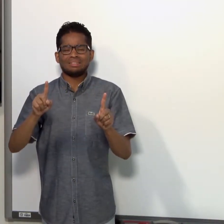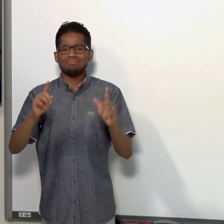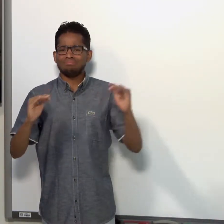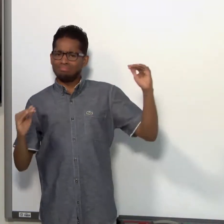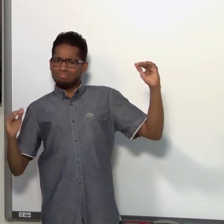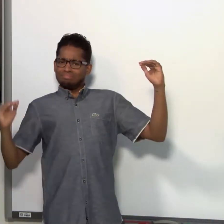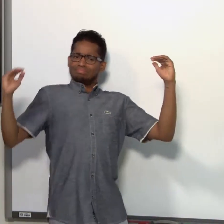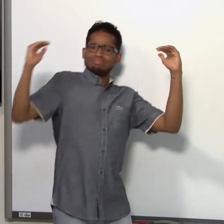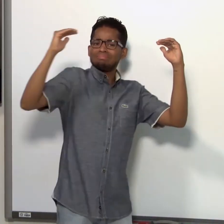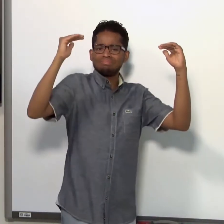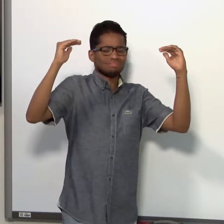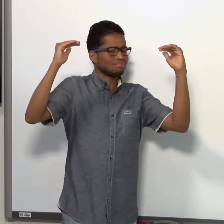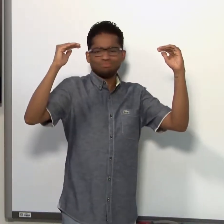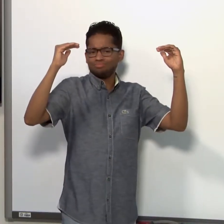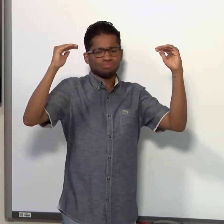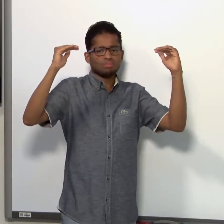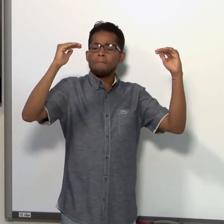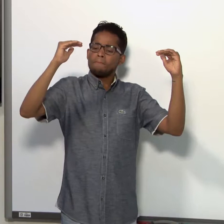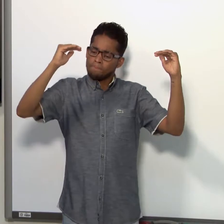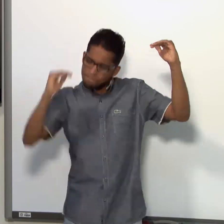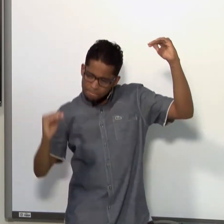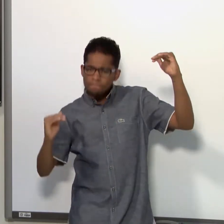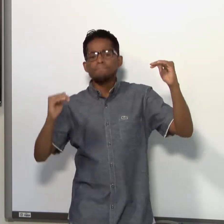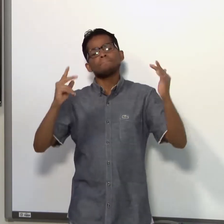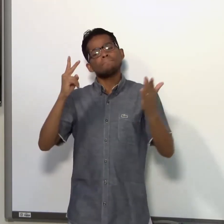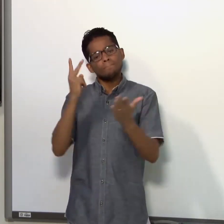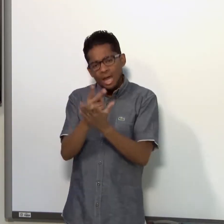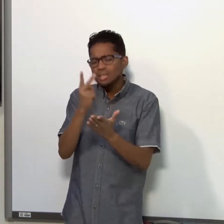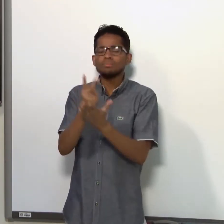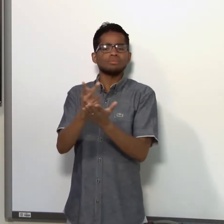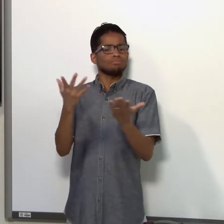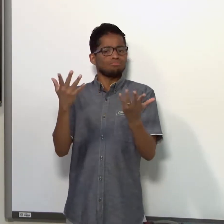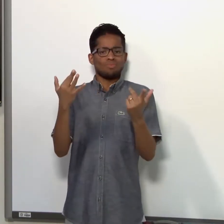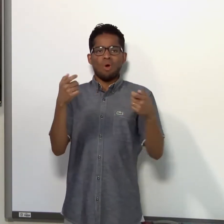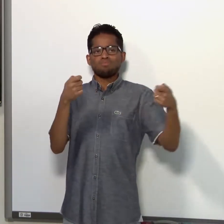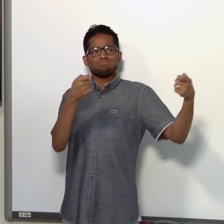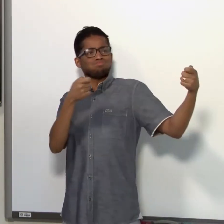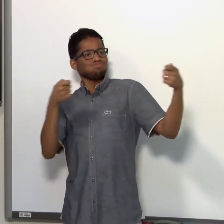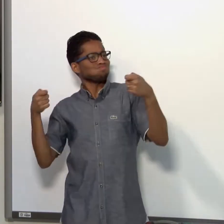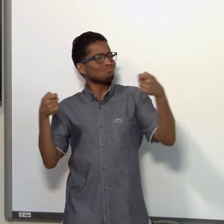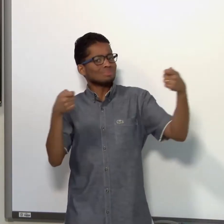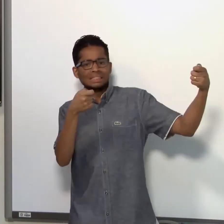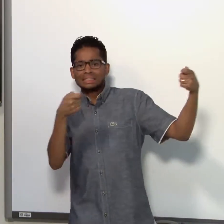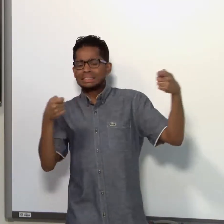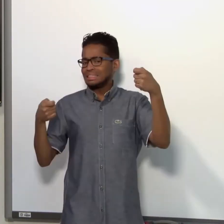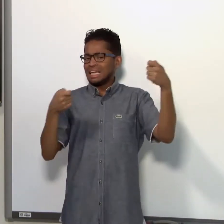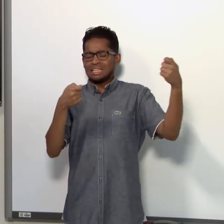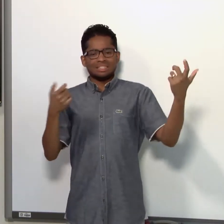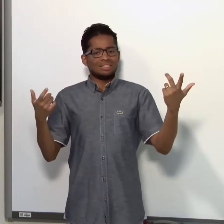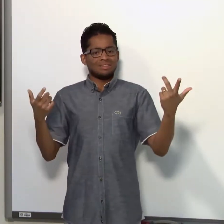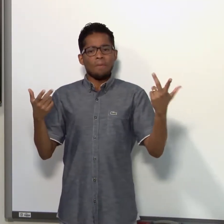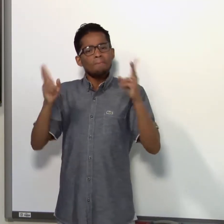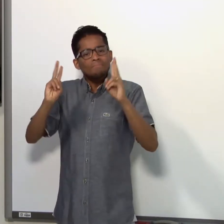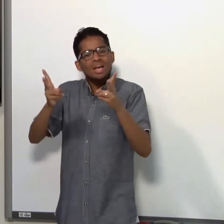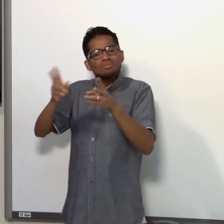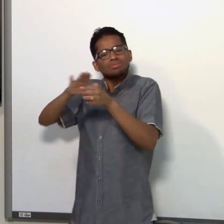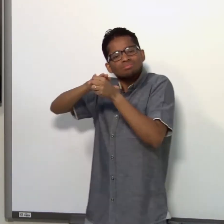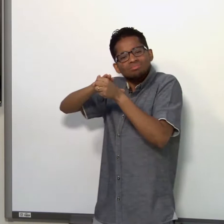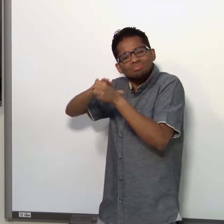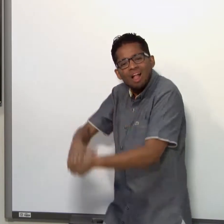aceitação do surdo. Porém, não vê os surdos e ouvintes de forma homogênea. Ainda há imposição ao